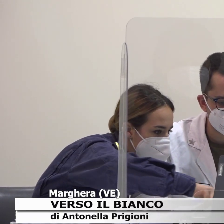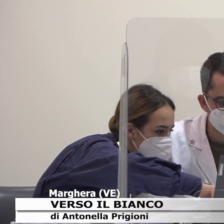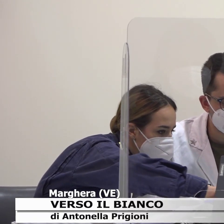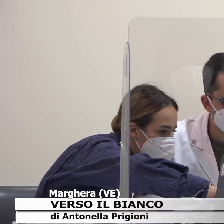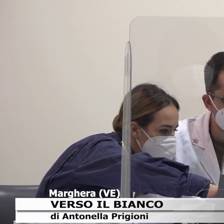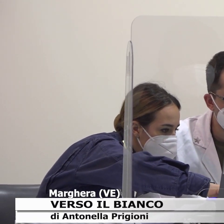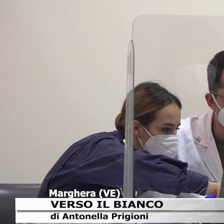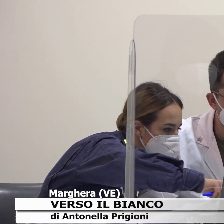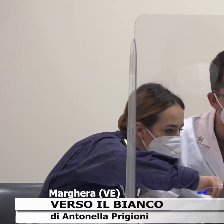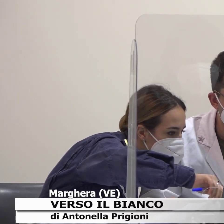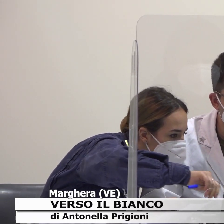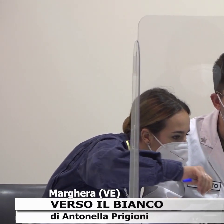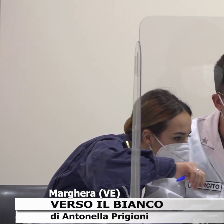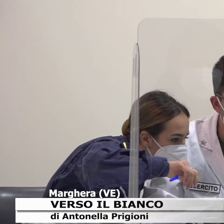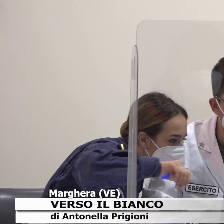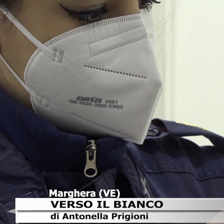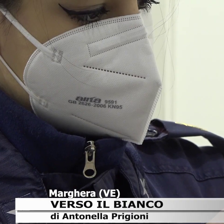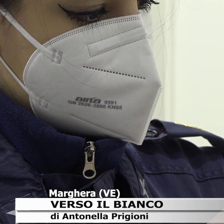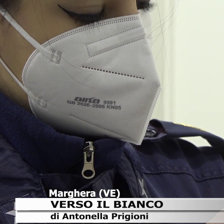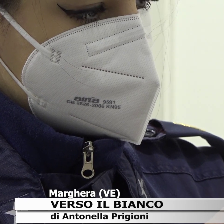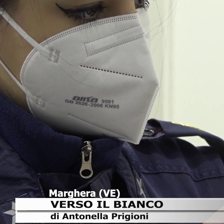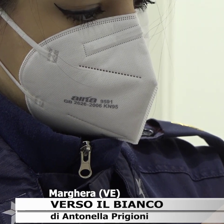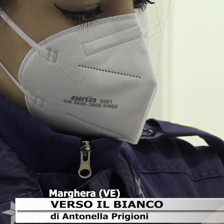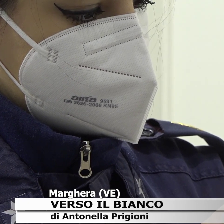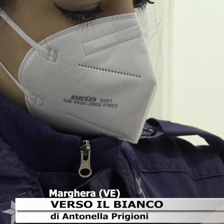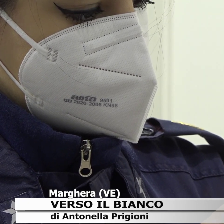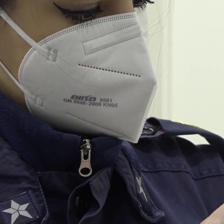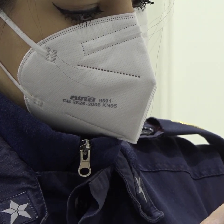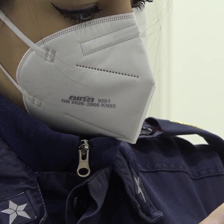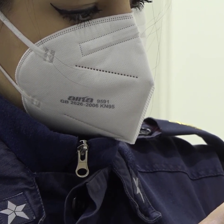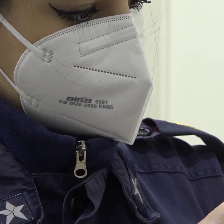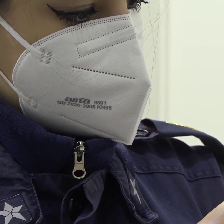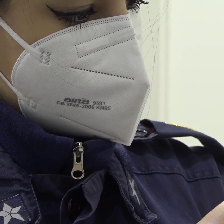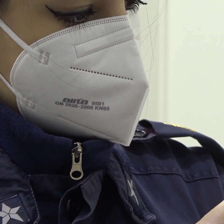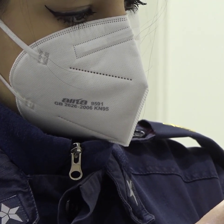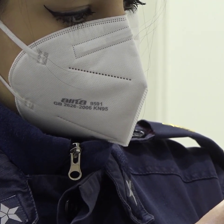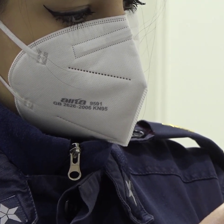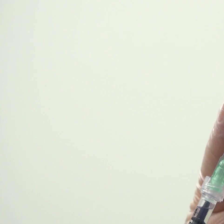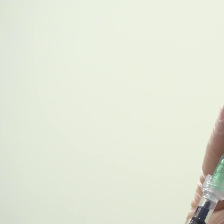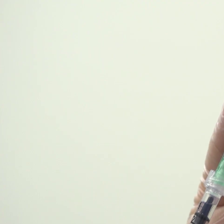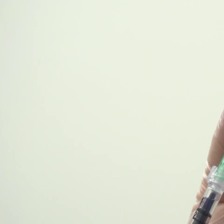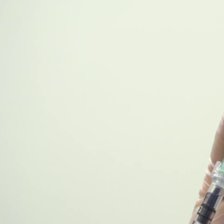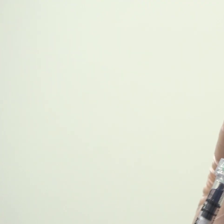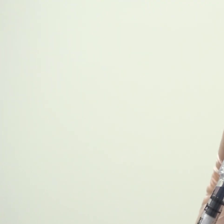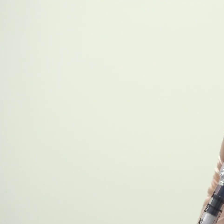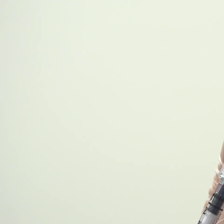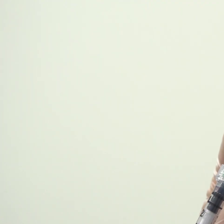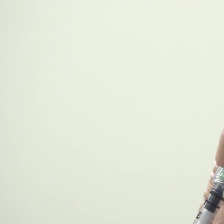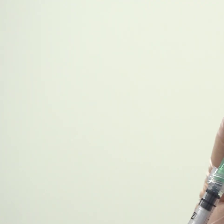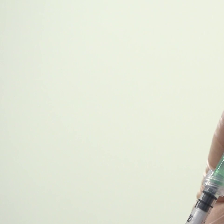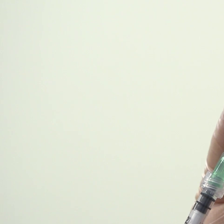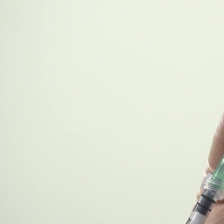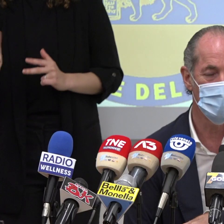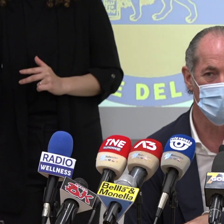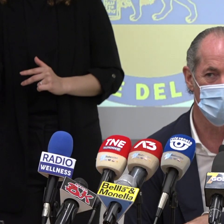Se gli over 40 non occuperanno i 70.000 posti ancora disponibili, le prenotazioni per il vaccino saranno aperte a tutti. È questione di